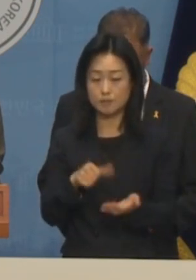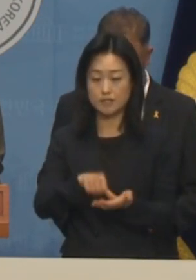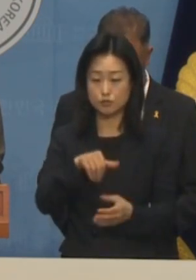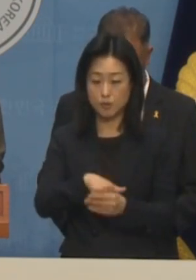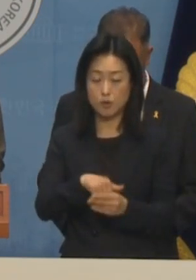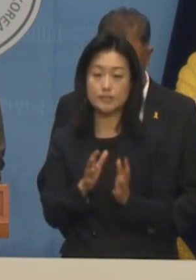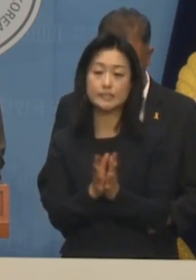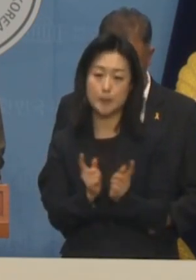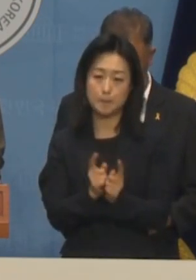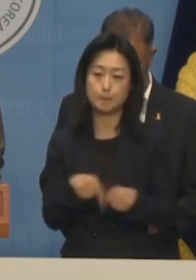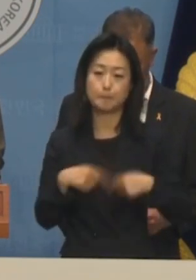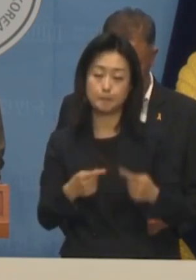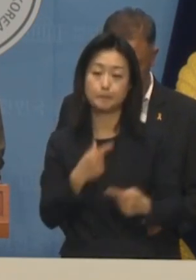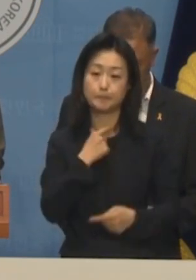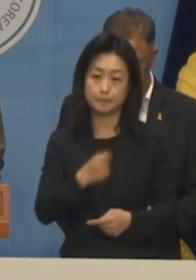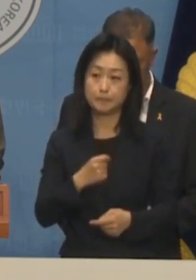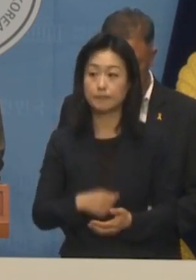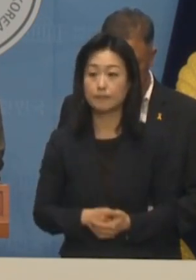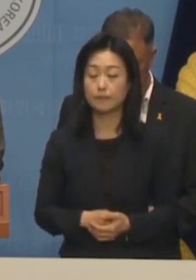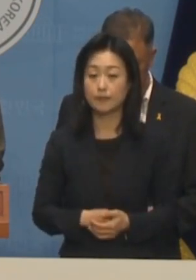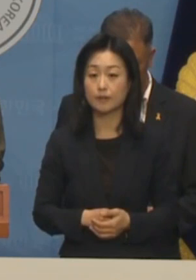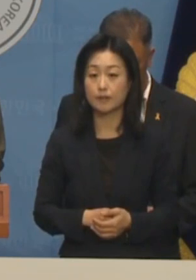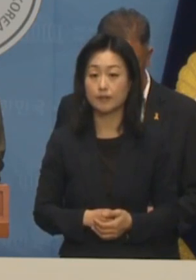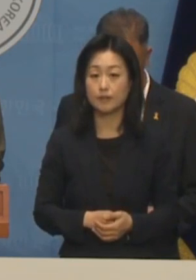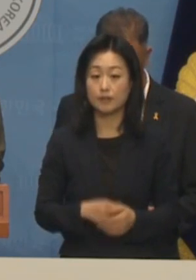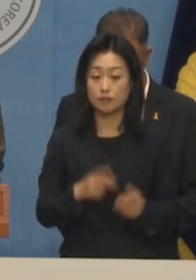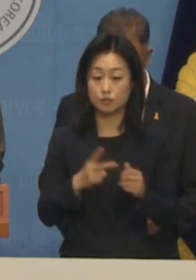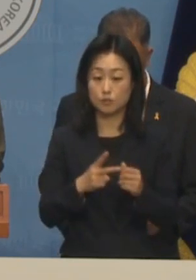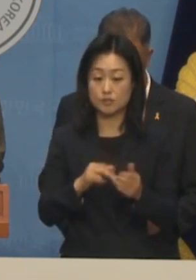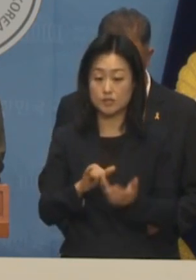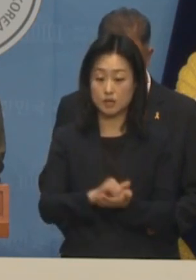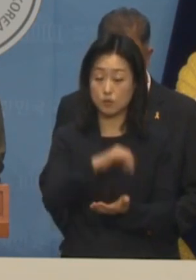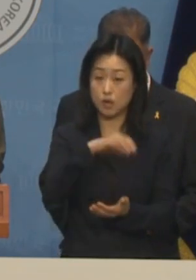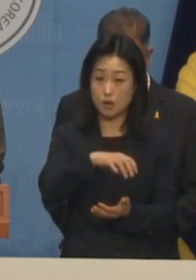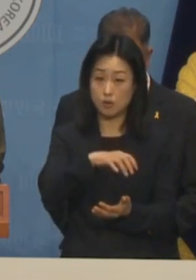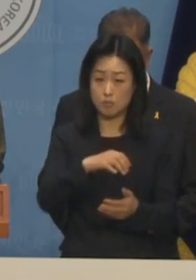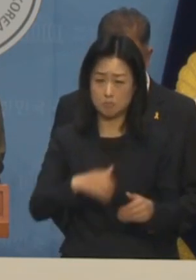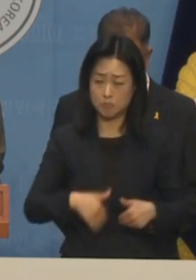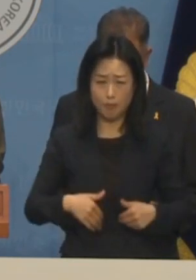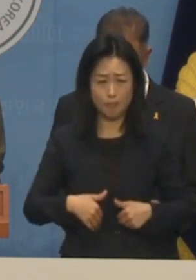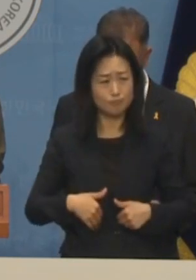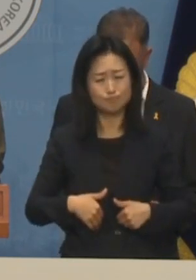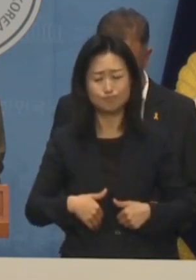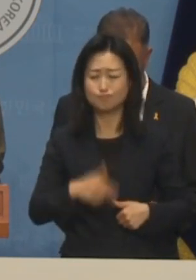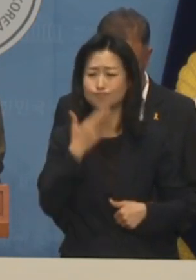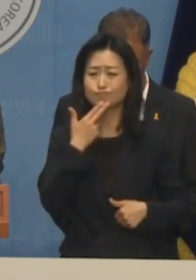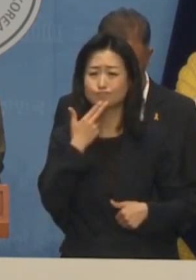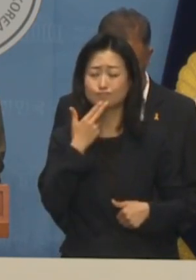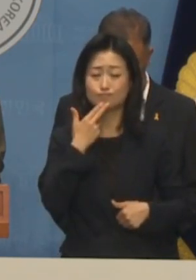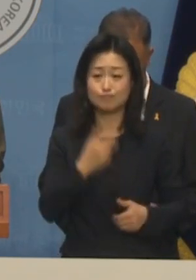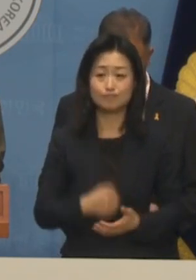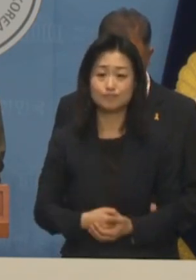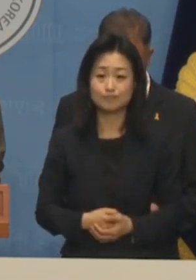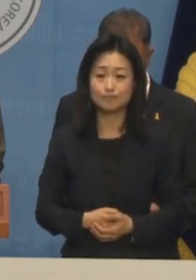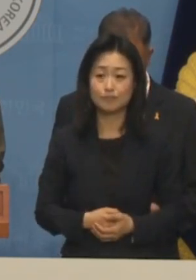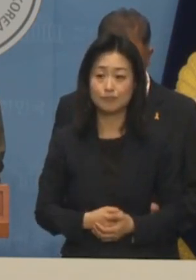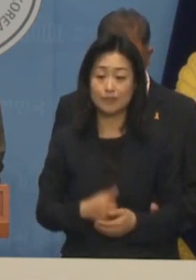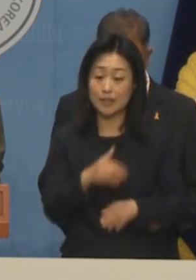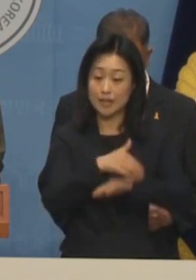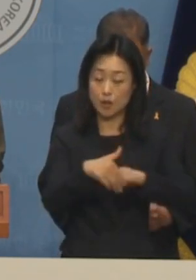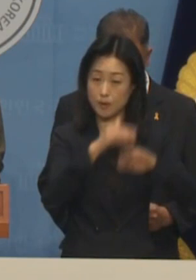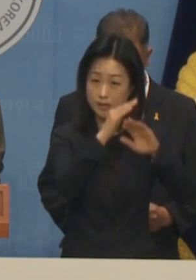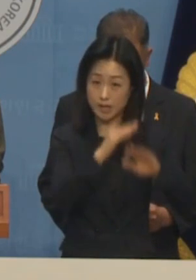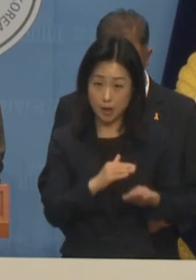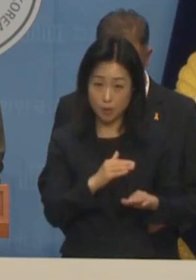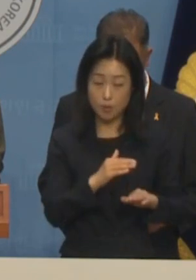한다. 제2공항은 해가 지나면 지날수록 그 필요성이 현저하게 감소하고 있다. 기본계획의 수요